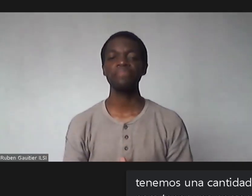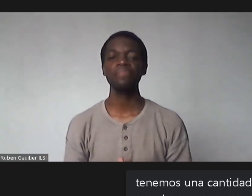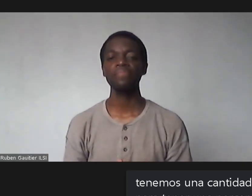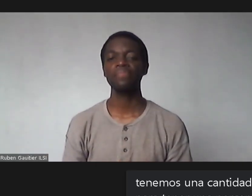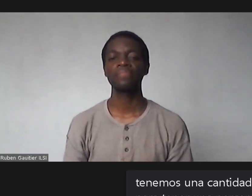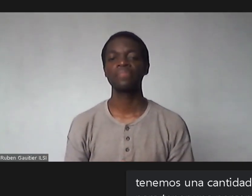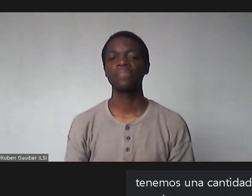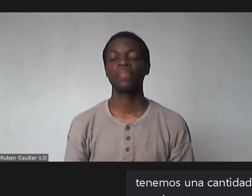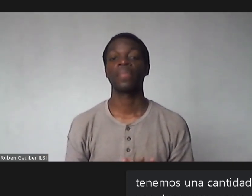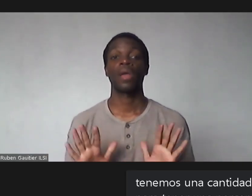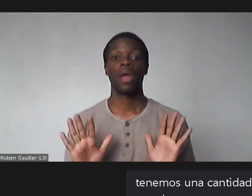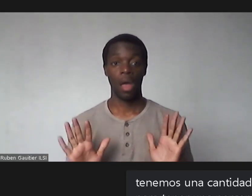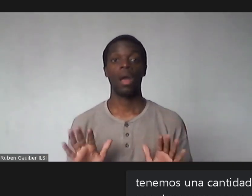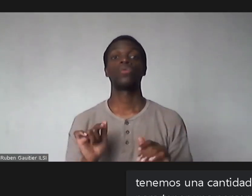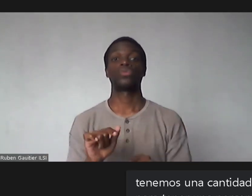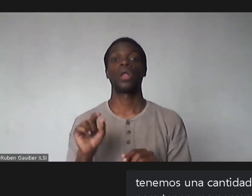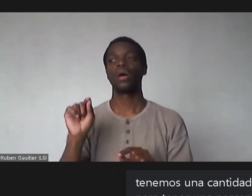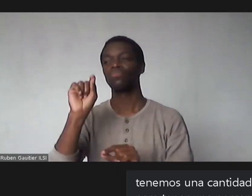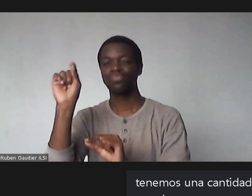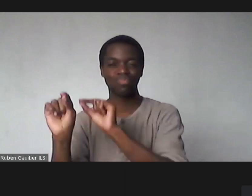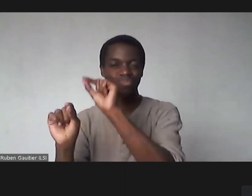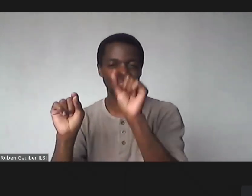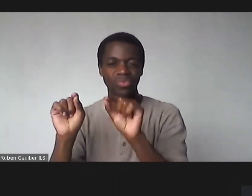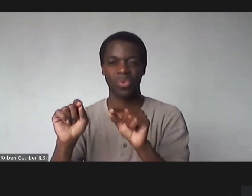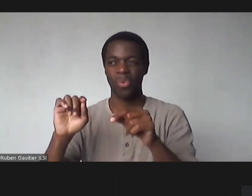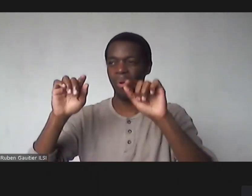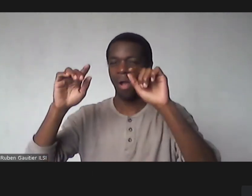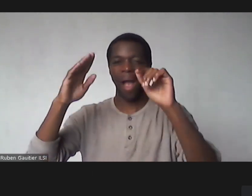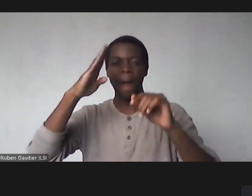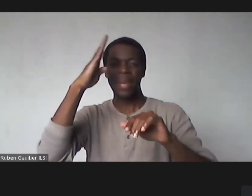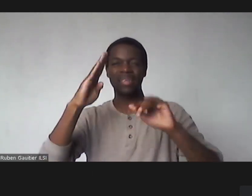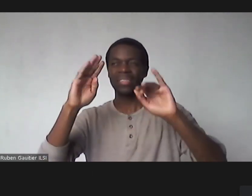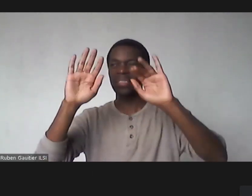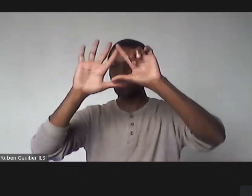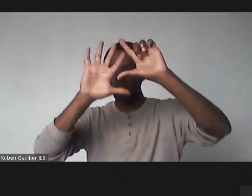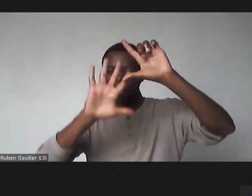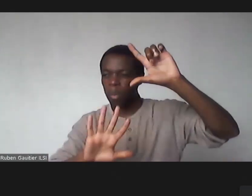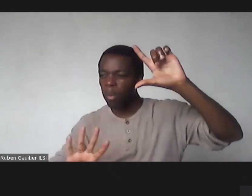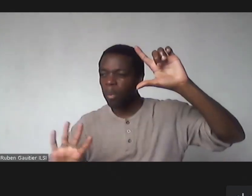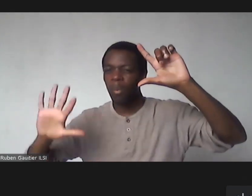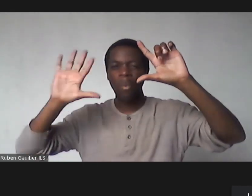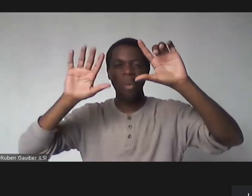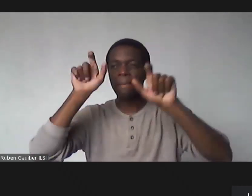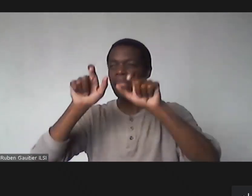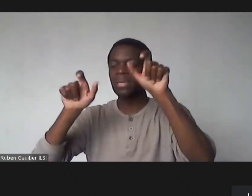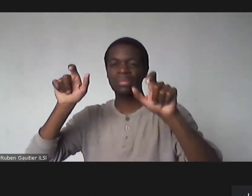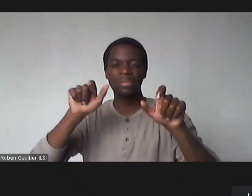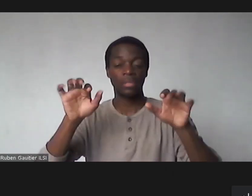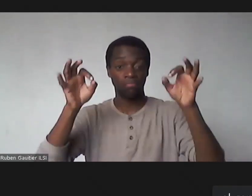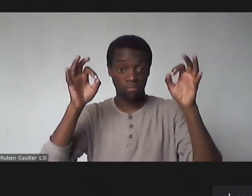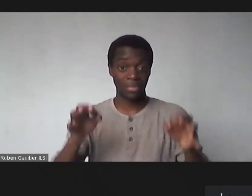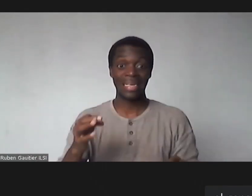El censo demográfico de Brasil es un censo de derecho que hicimos en 3 meses de